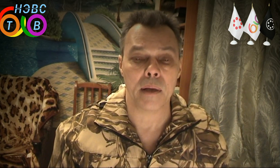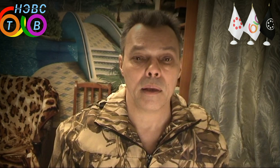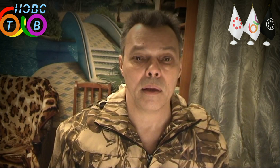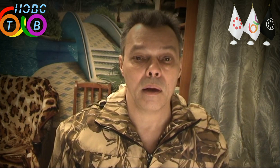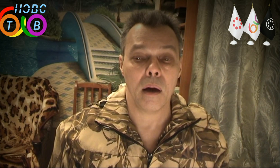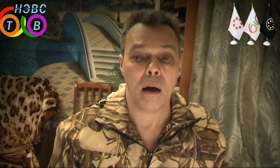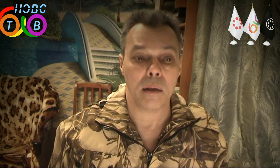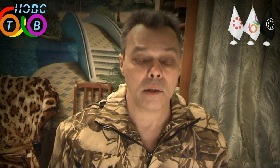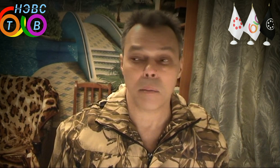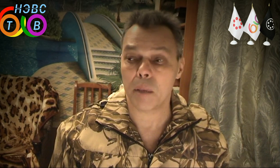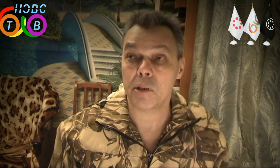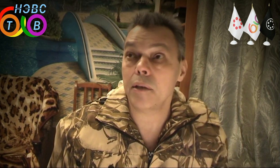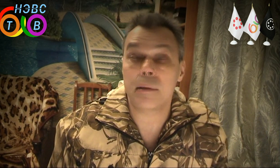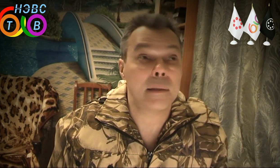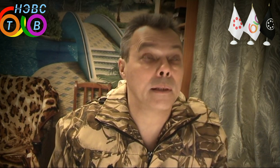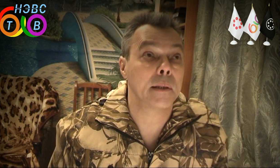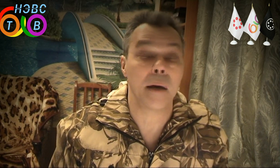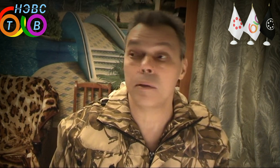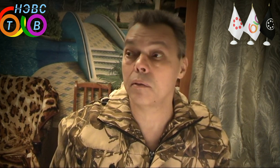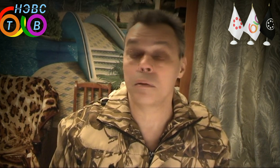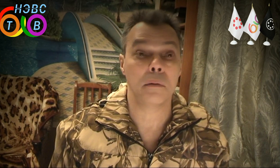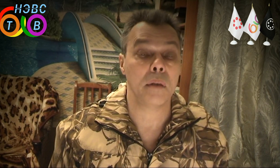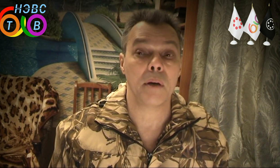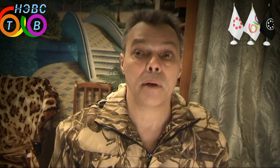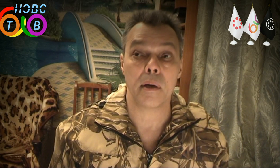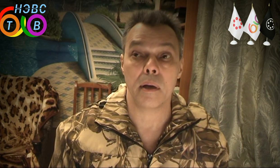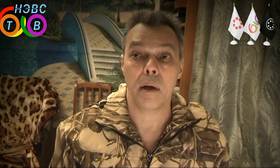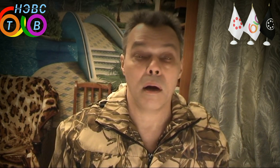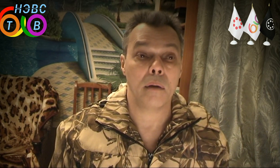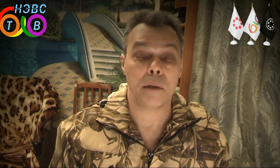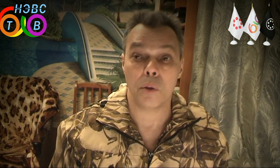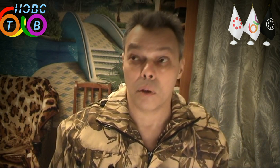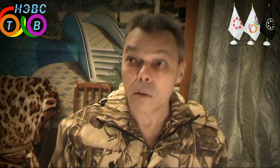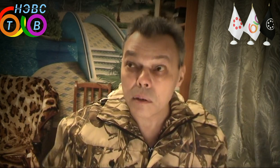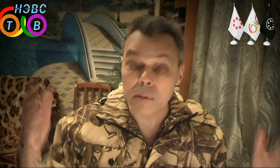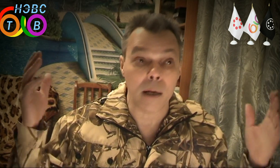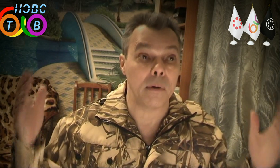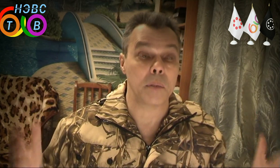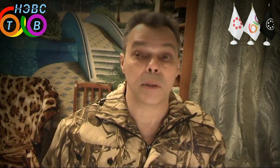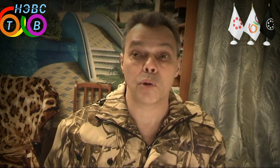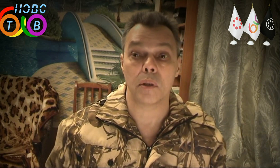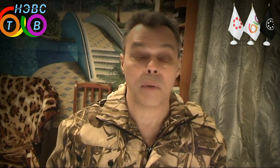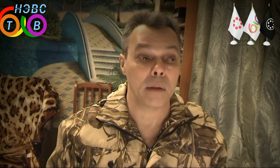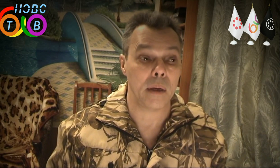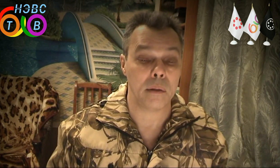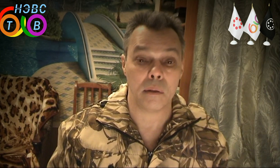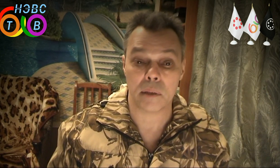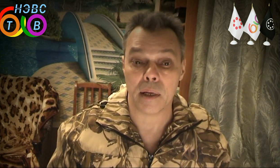враги, она должна была бежать, естественно, страхи неимоверные на нее сваливались, потому что она могла и